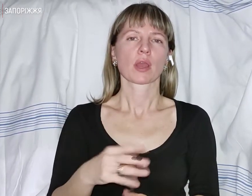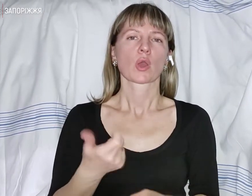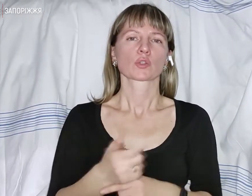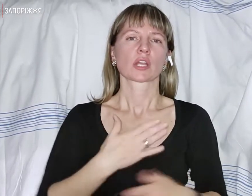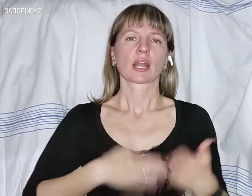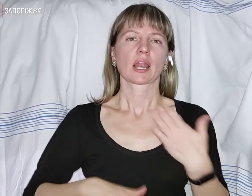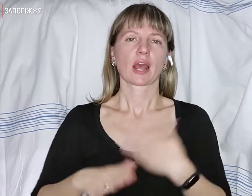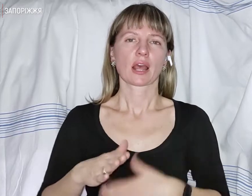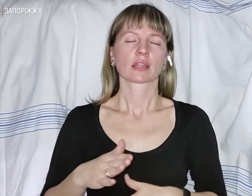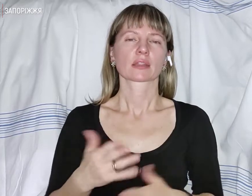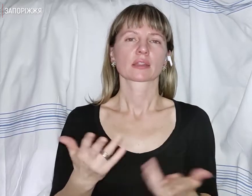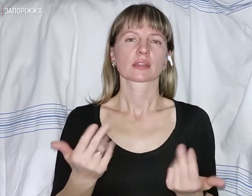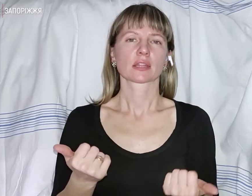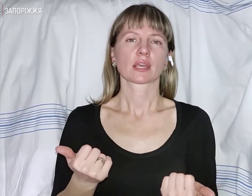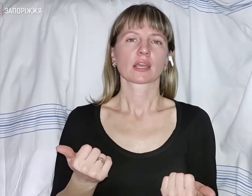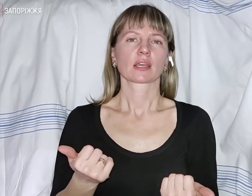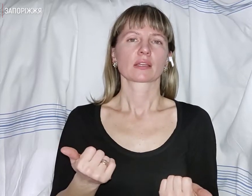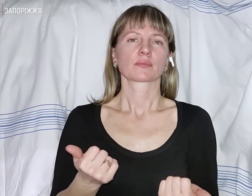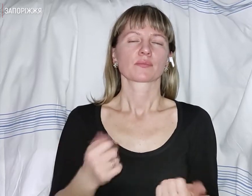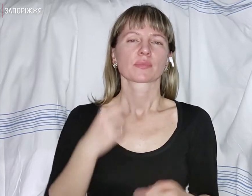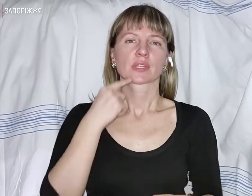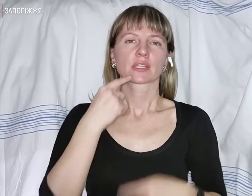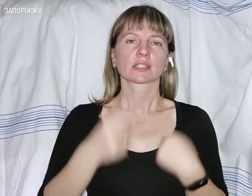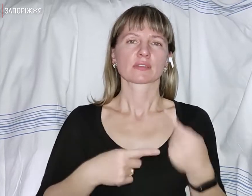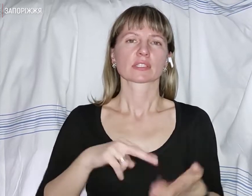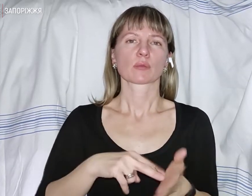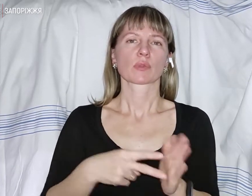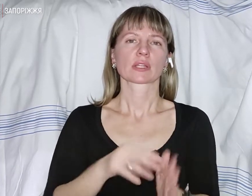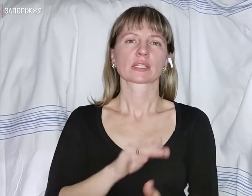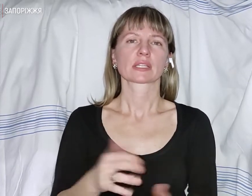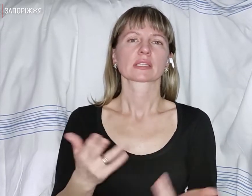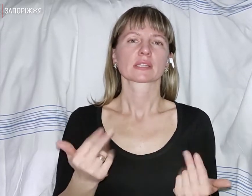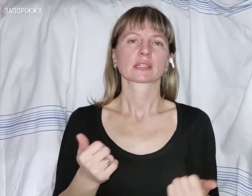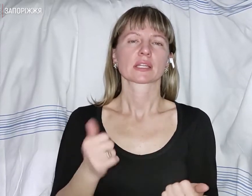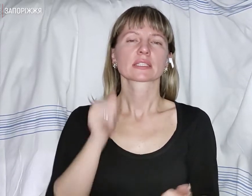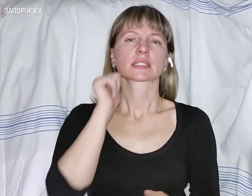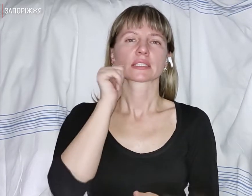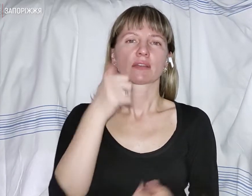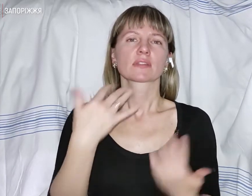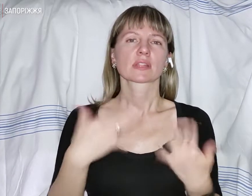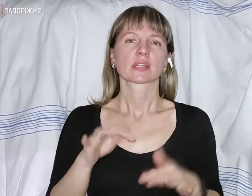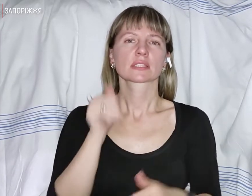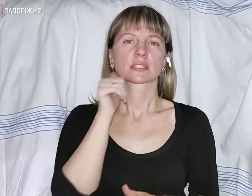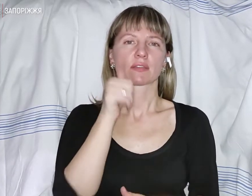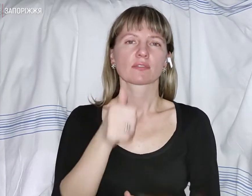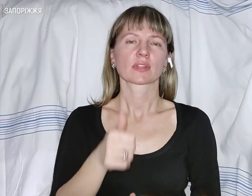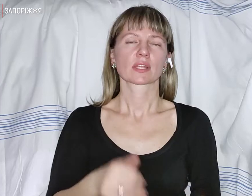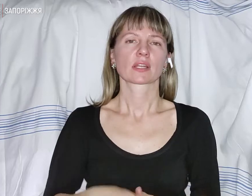Хорошо? Ты повторяешь движение, молодец. Танец, да?